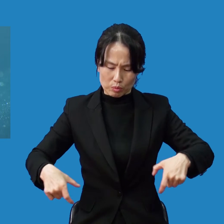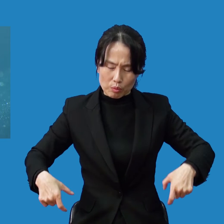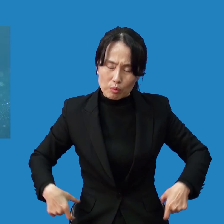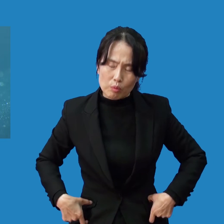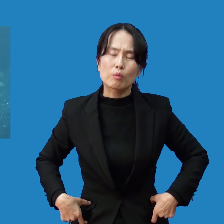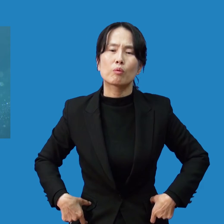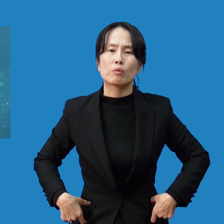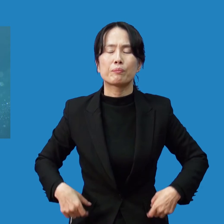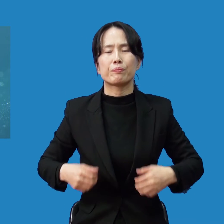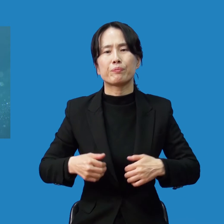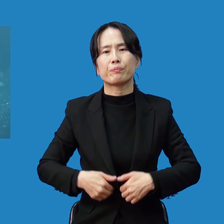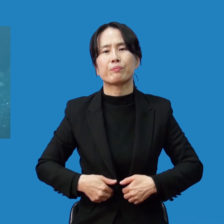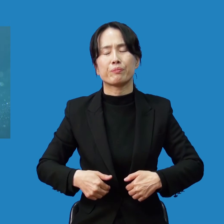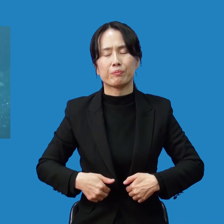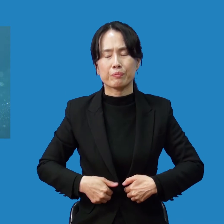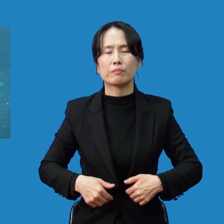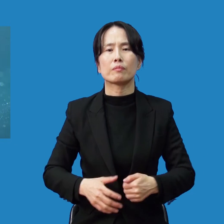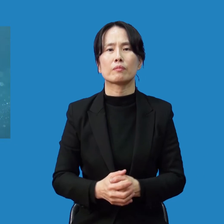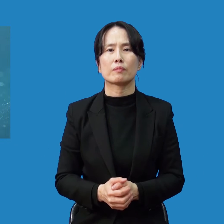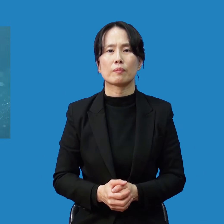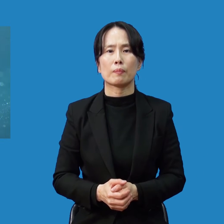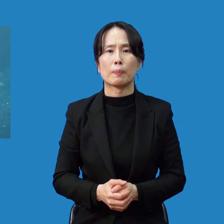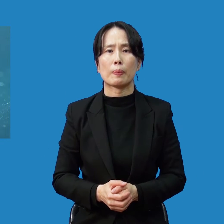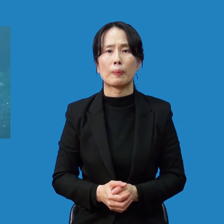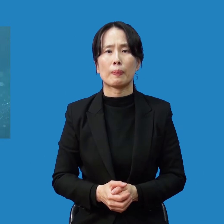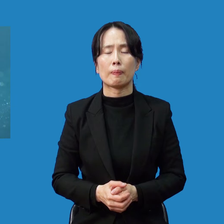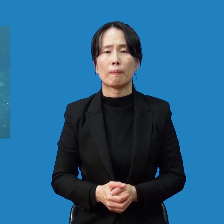그렇게 될 수 있어야 됩니다.